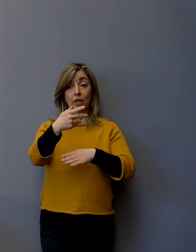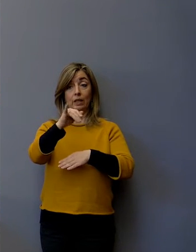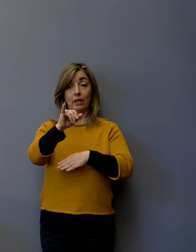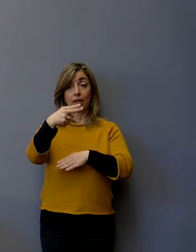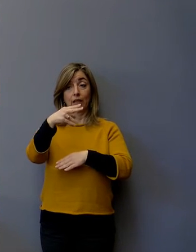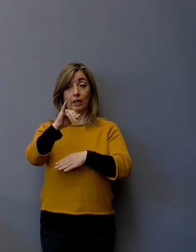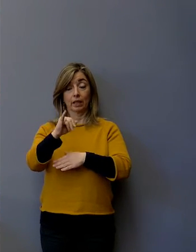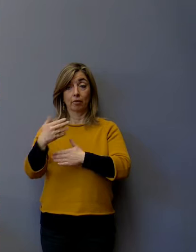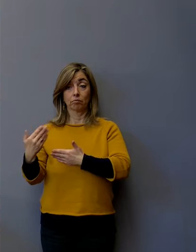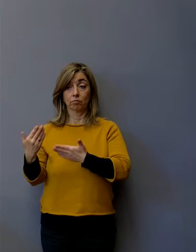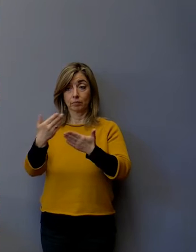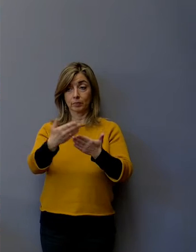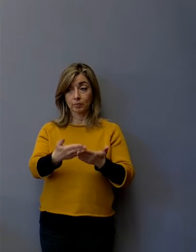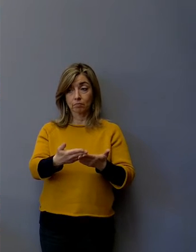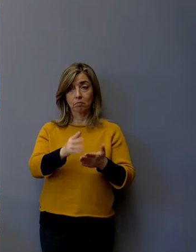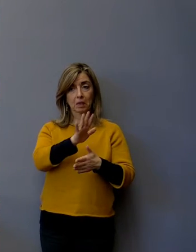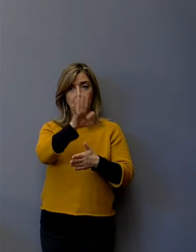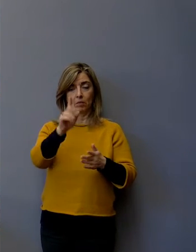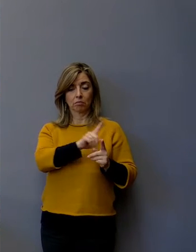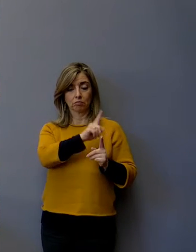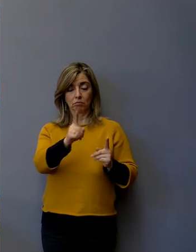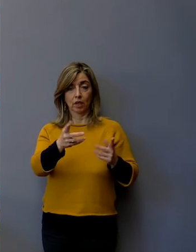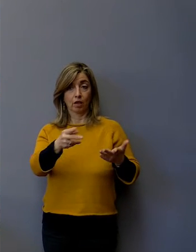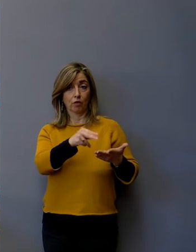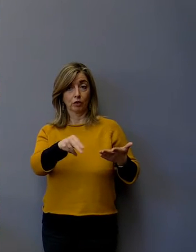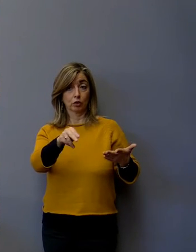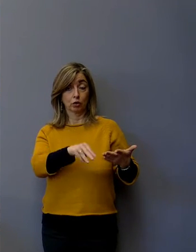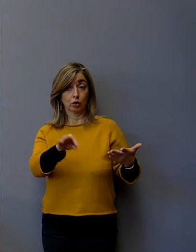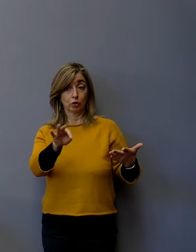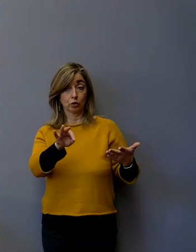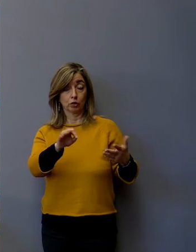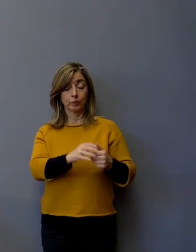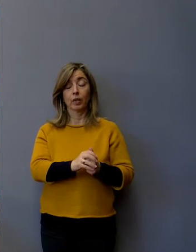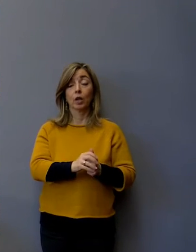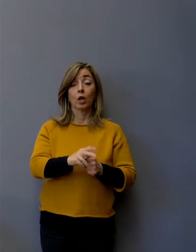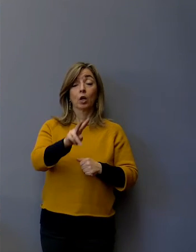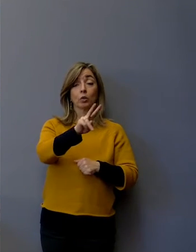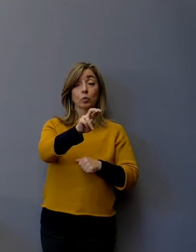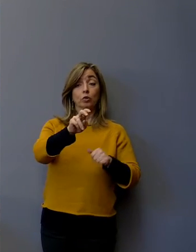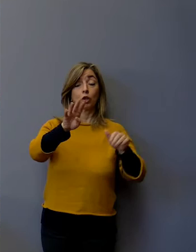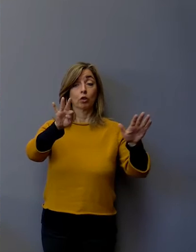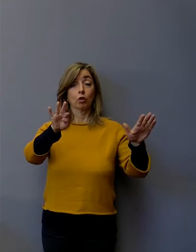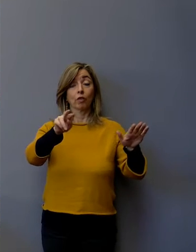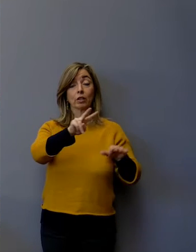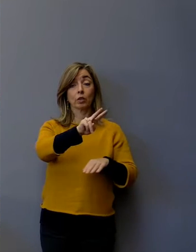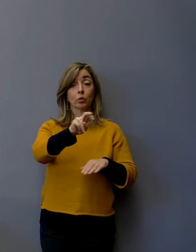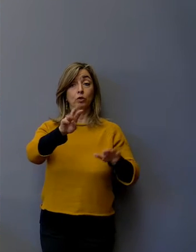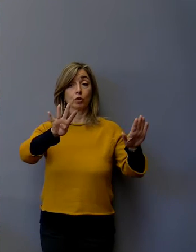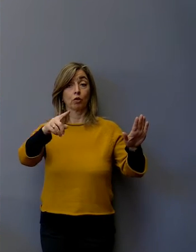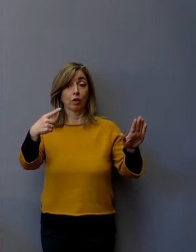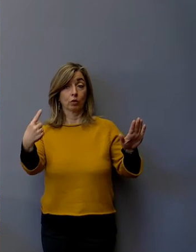ancora stati messi in votazione numeri 290 e 291 con parere